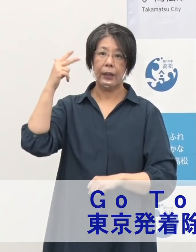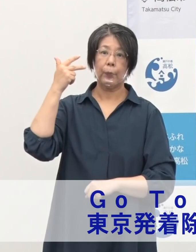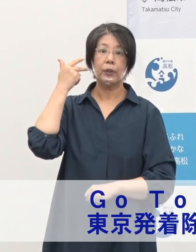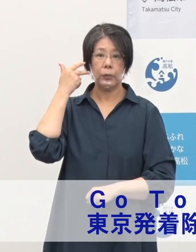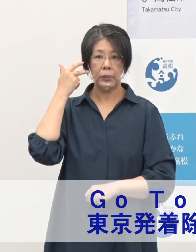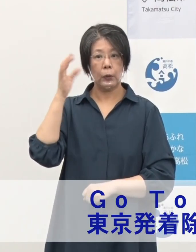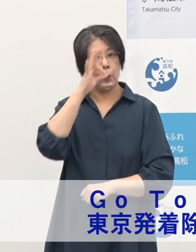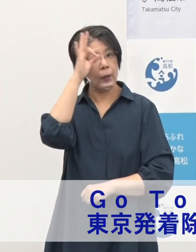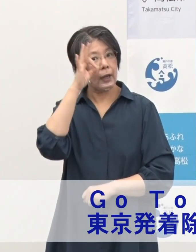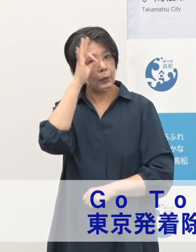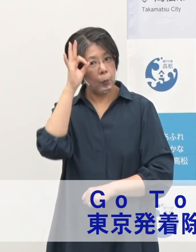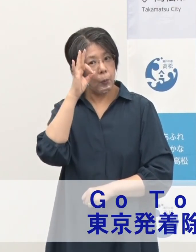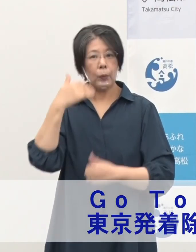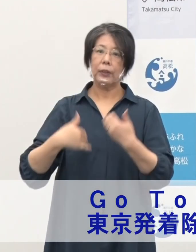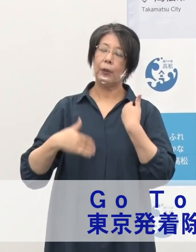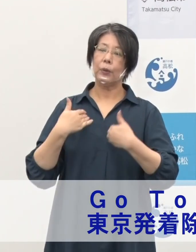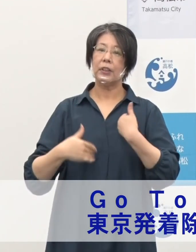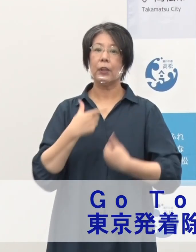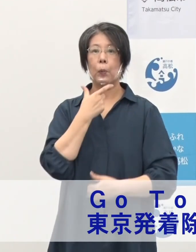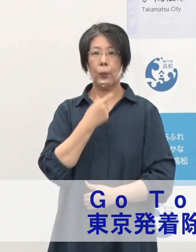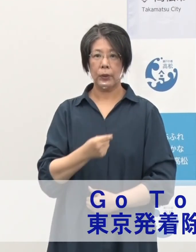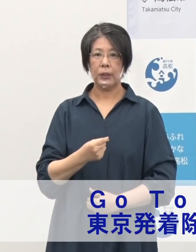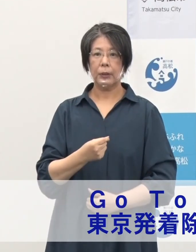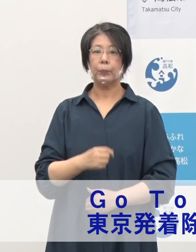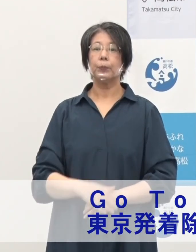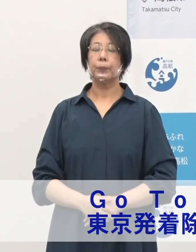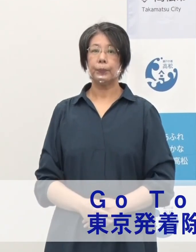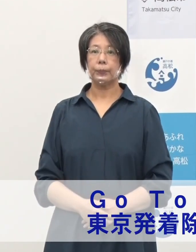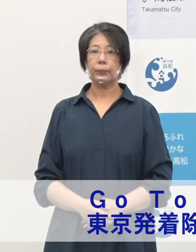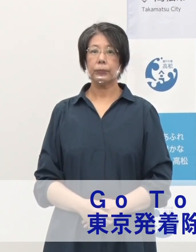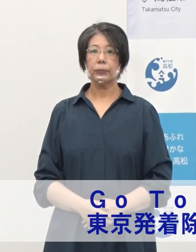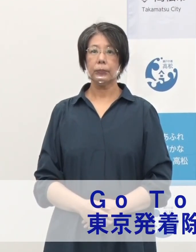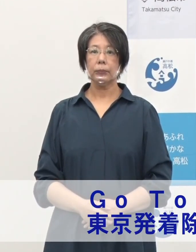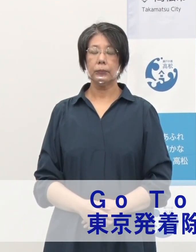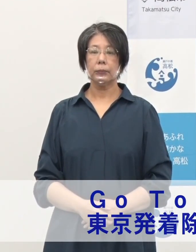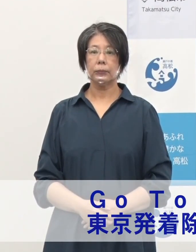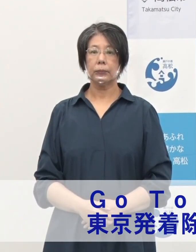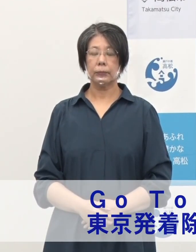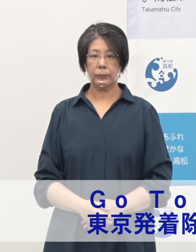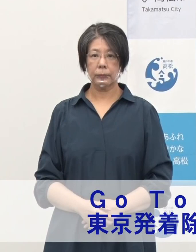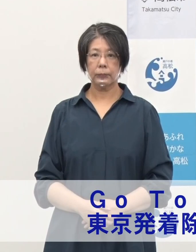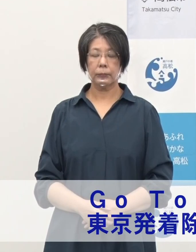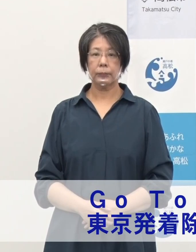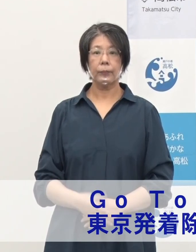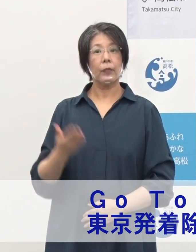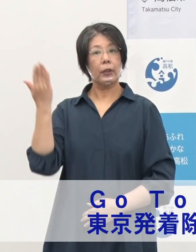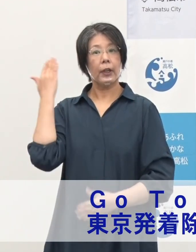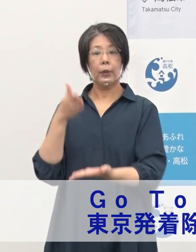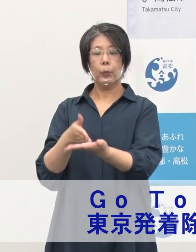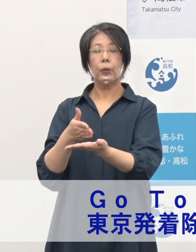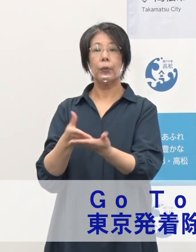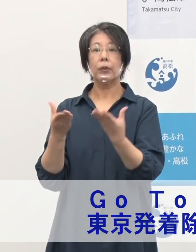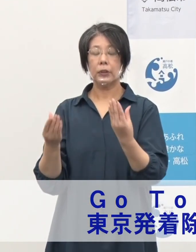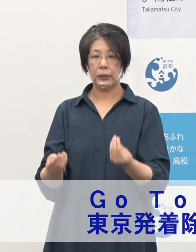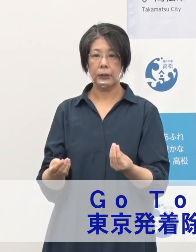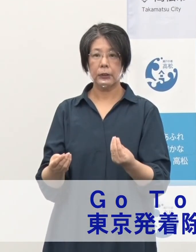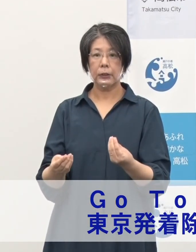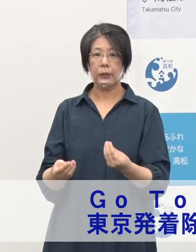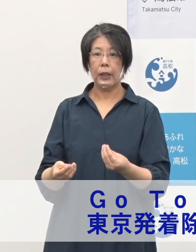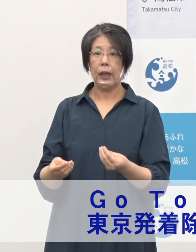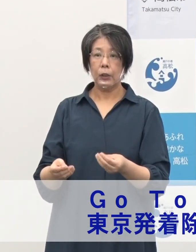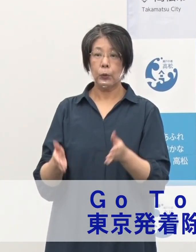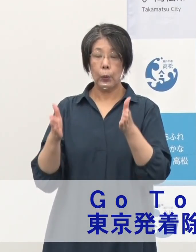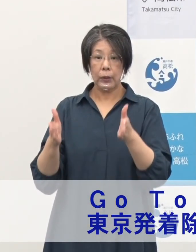滞在を楽しんでいただきたいと言うふうに思っておるところでございますそして先ほど申し上げましたようにちょうど自供時期を同じく